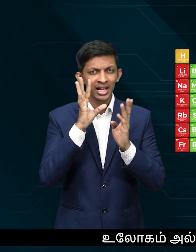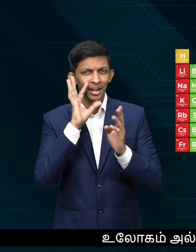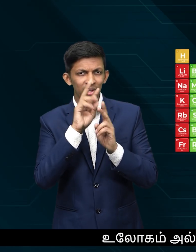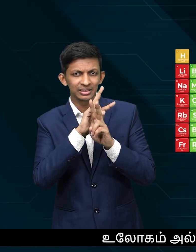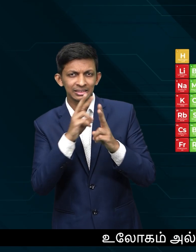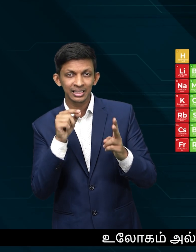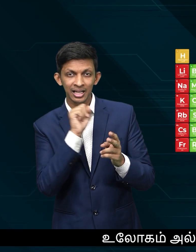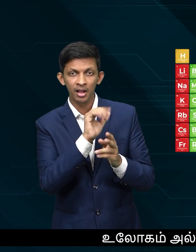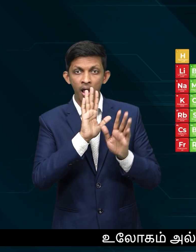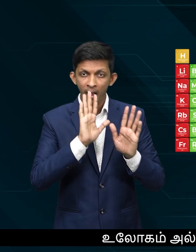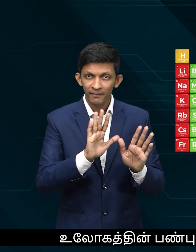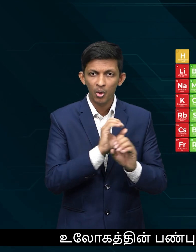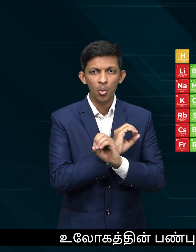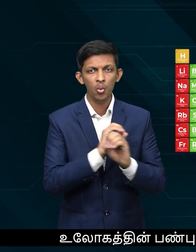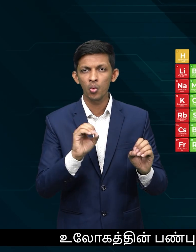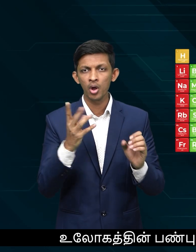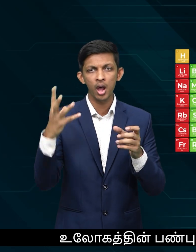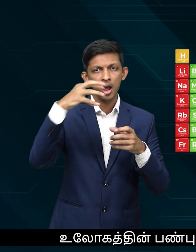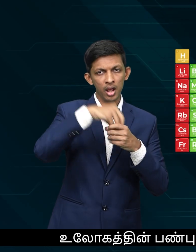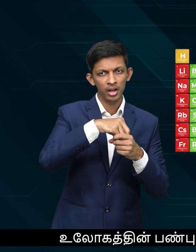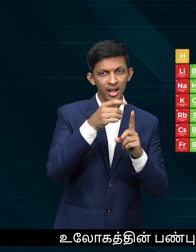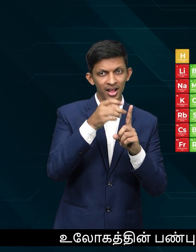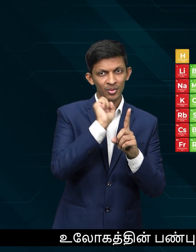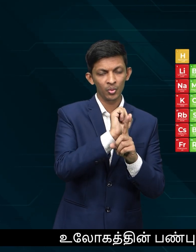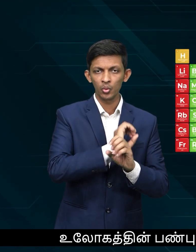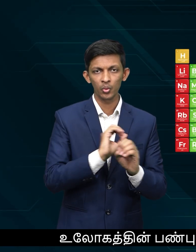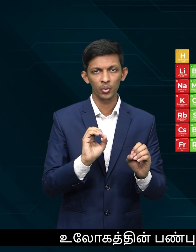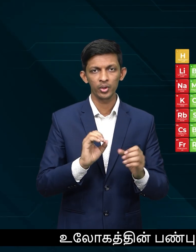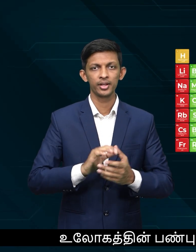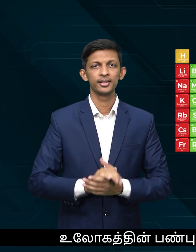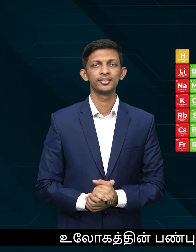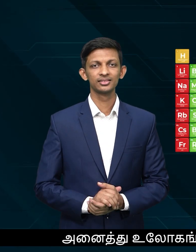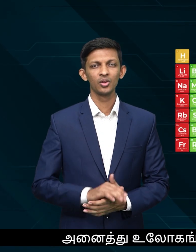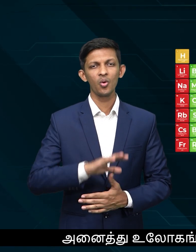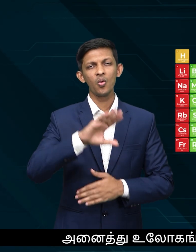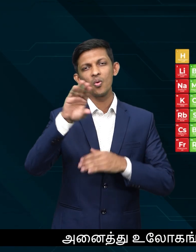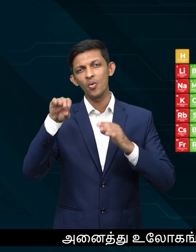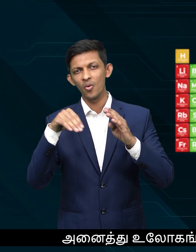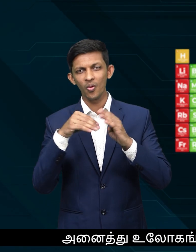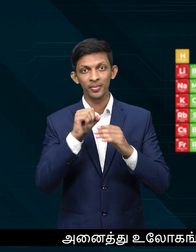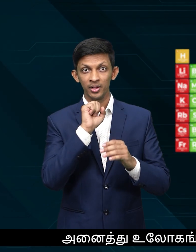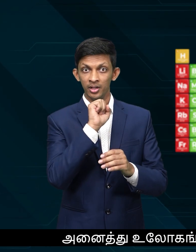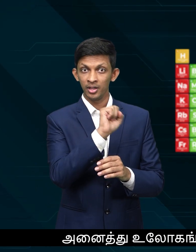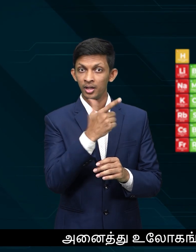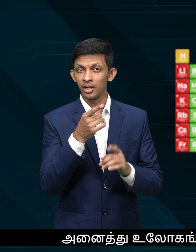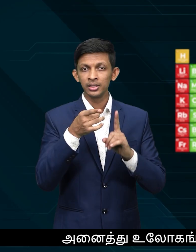ஒரு உறுப்பு என்பது உலோகத்தின் பண்புகளை கொண்டிருக்கவில்லை. அனைத்து உலோகங்களும் அல்லாதவை